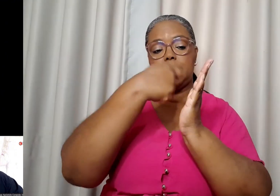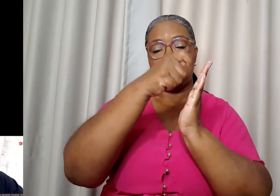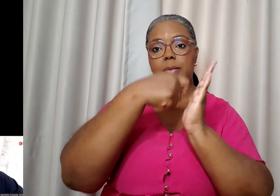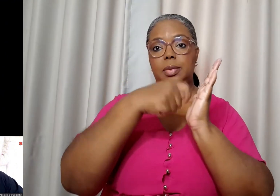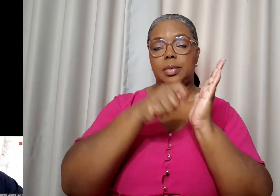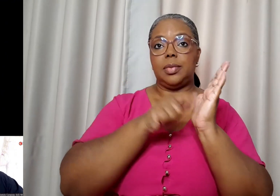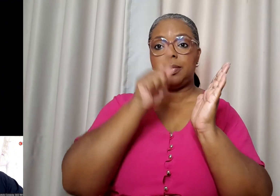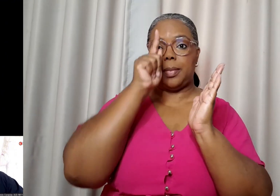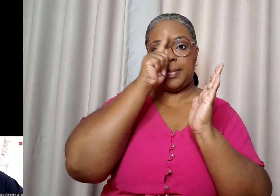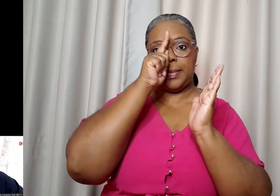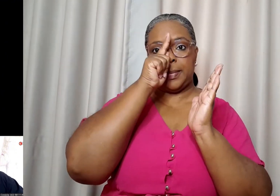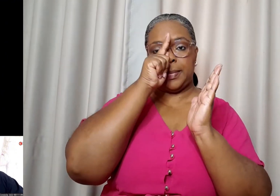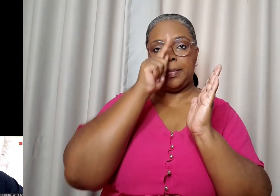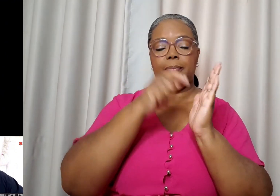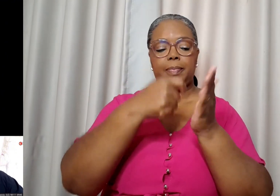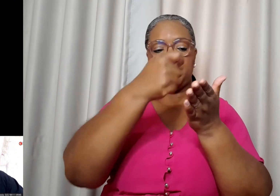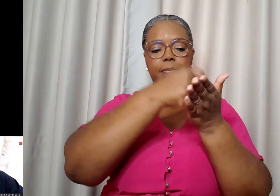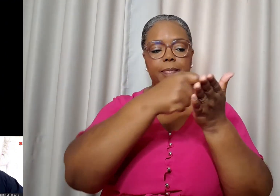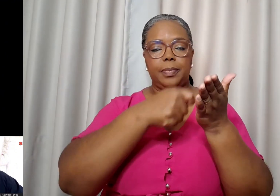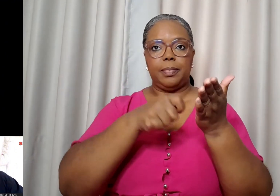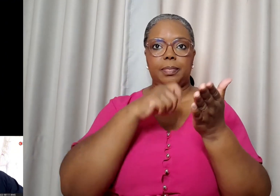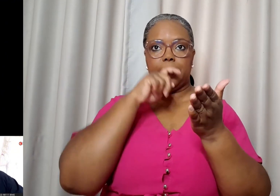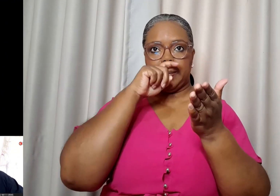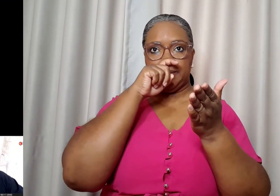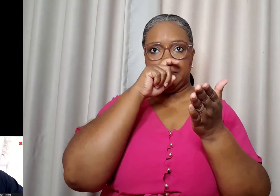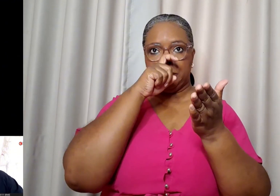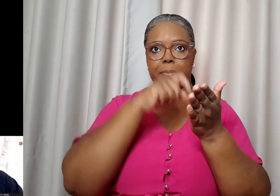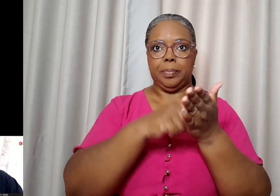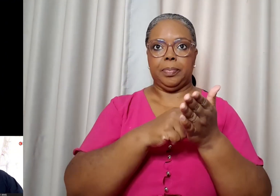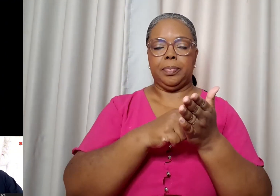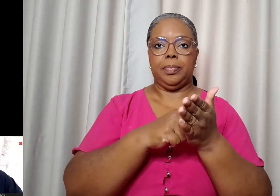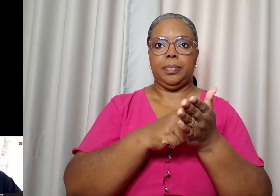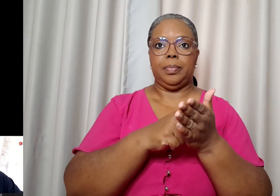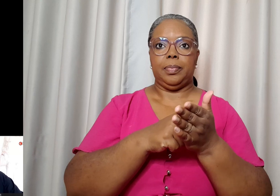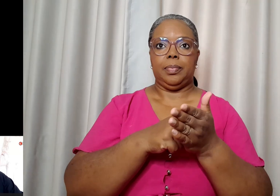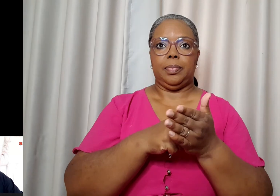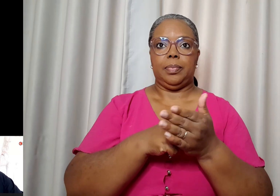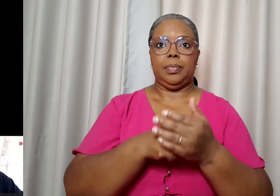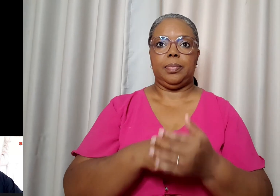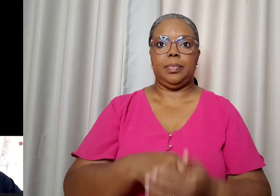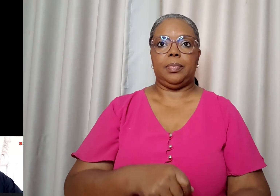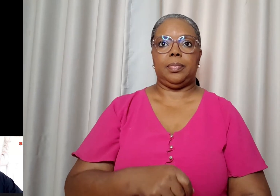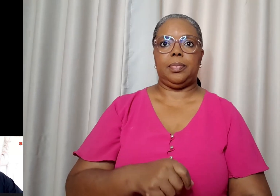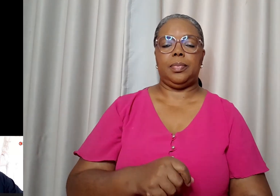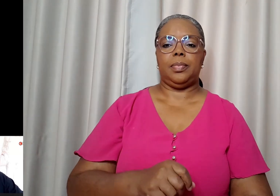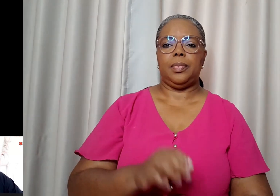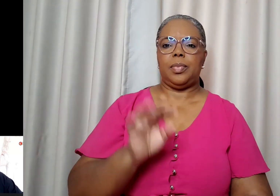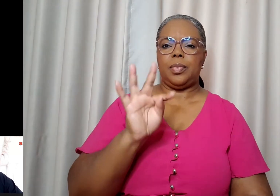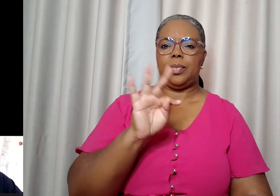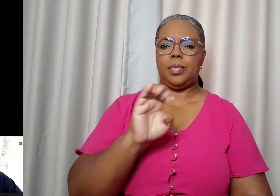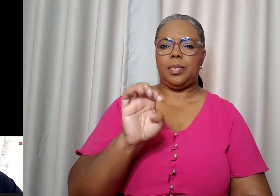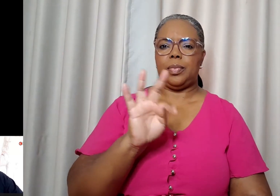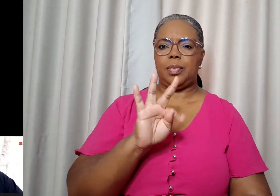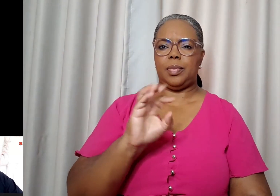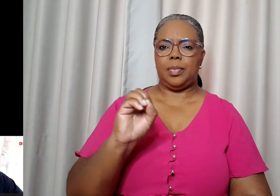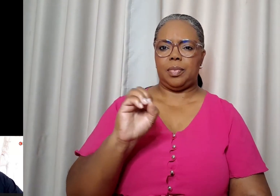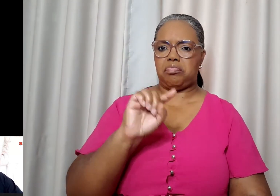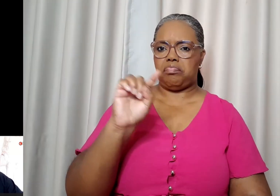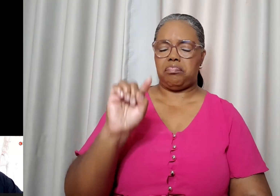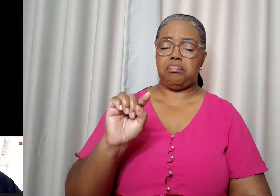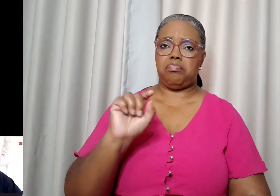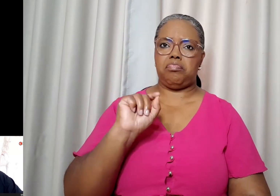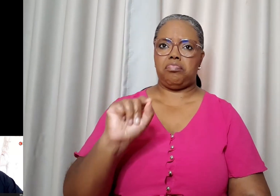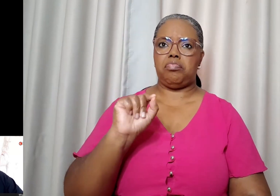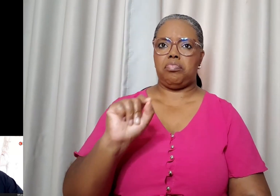está escrito tecton. O que é tecton? Significa artífice,